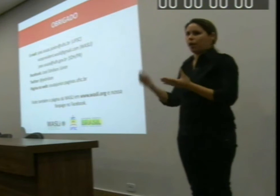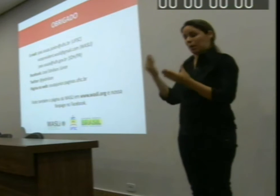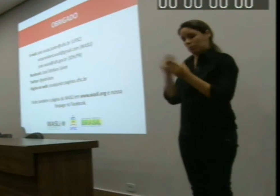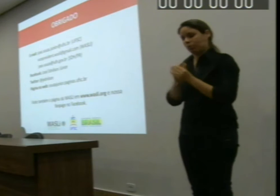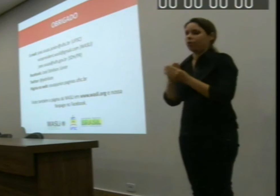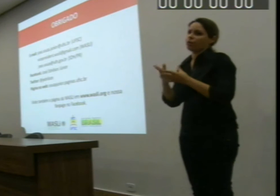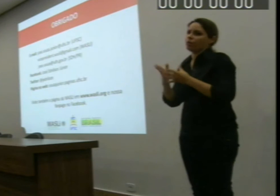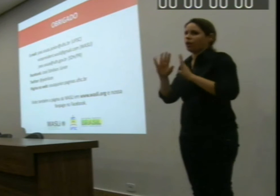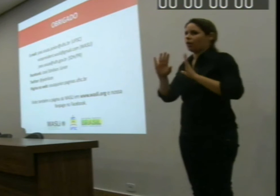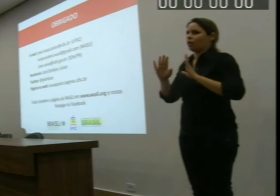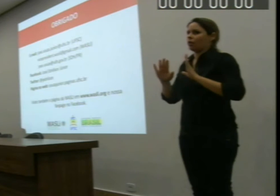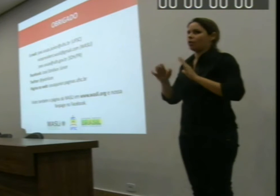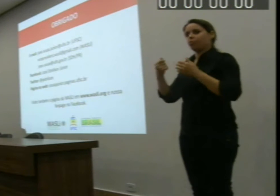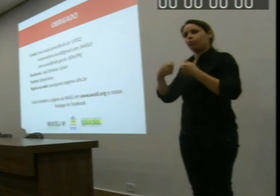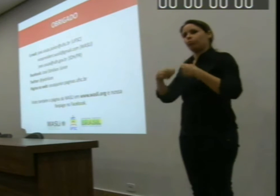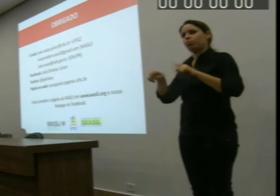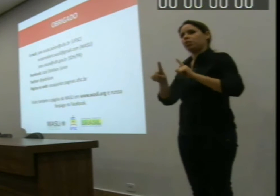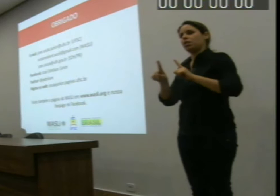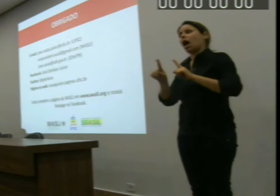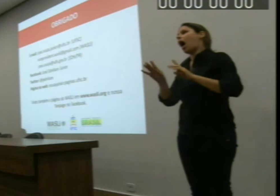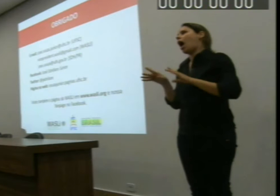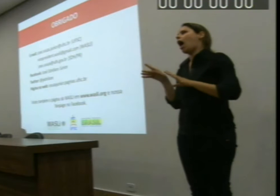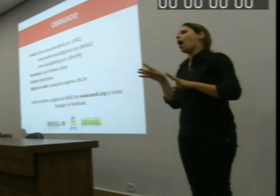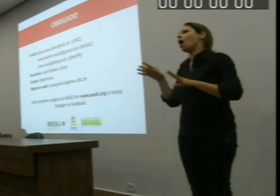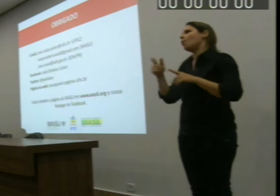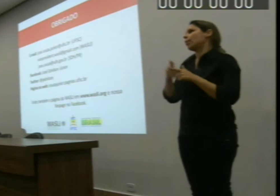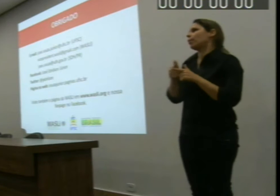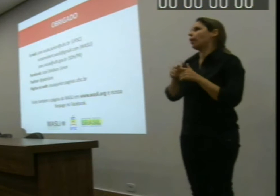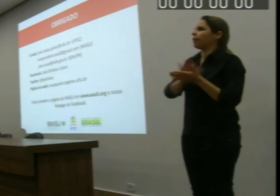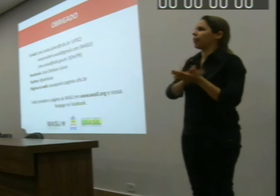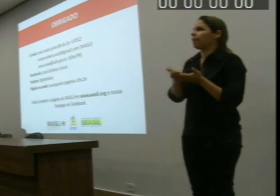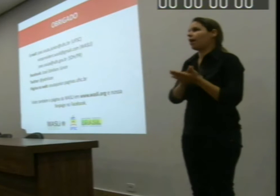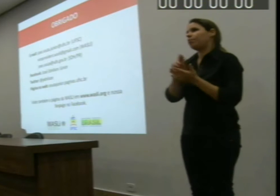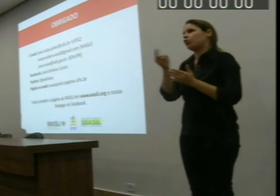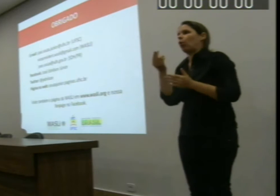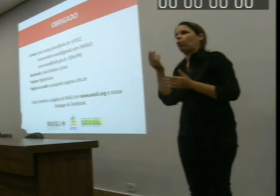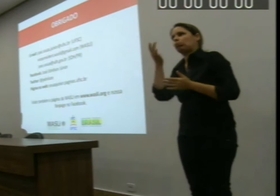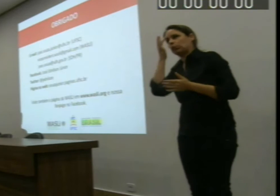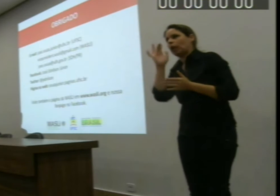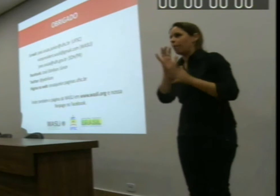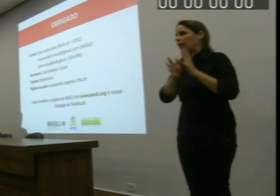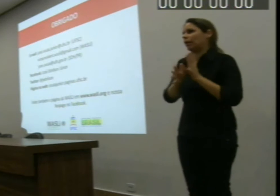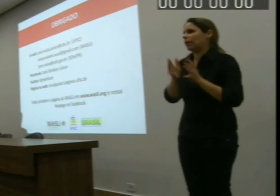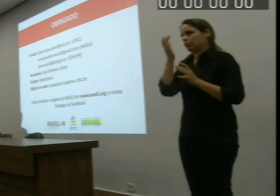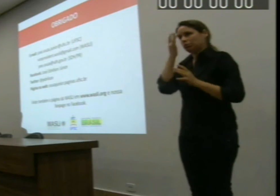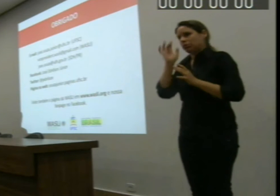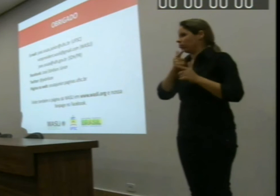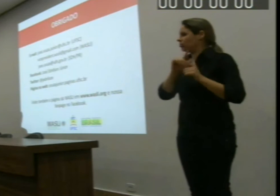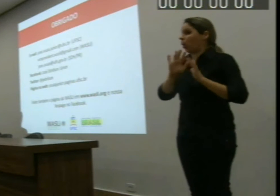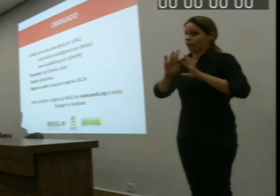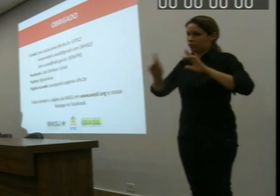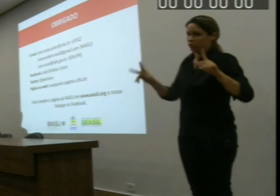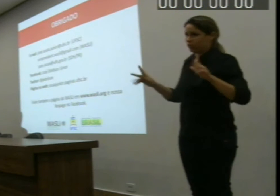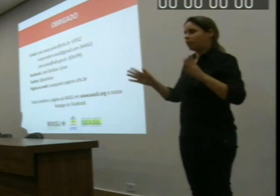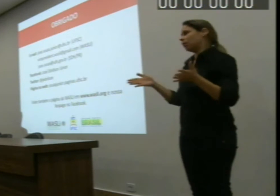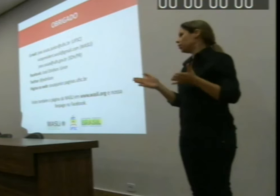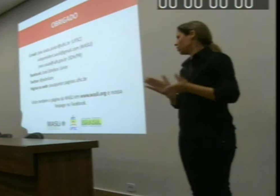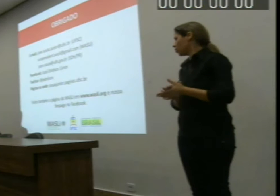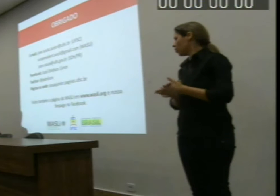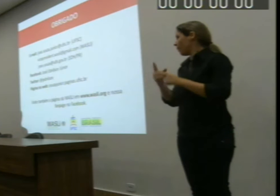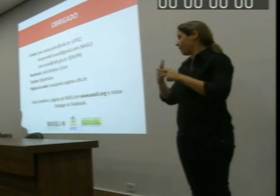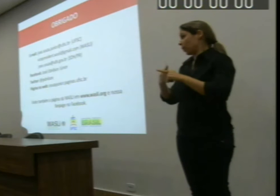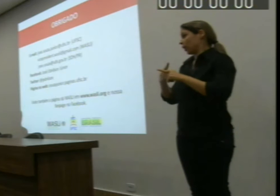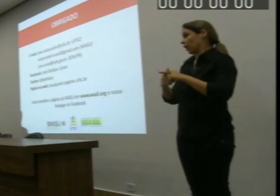posição E aí não tem a ver com ser intérprete ou não ser intérprete Porque da mesma forma que a gente tem que ter controle social sobre o intérprete o